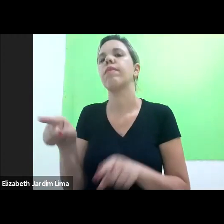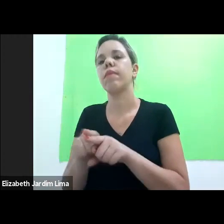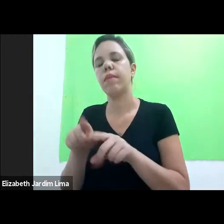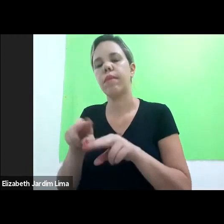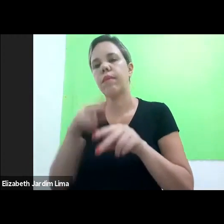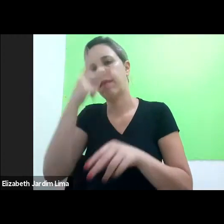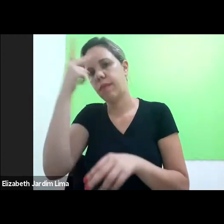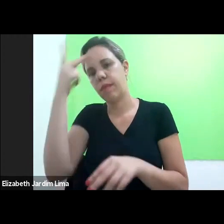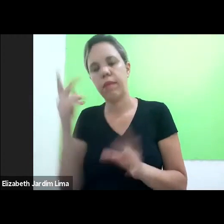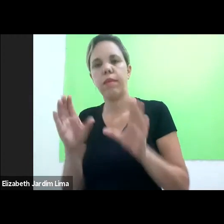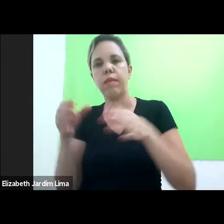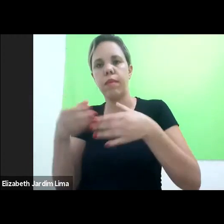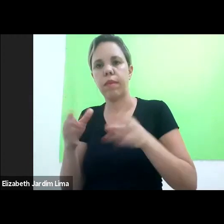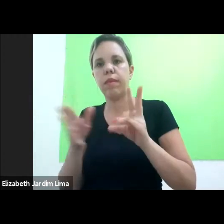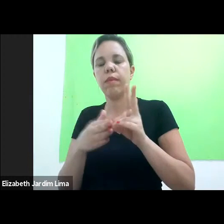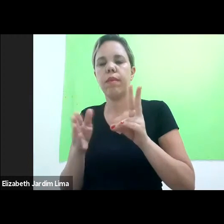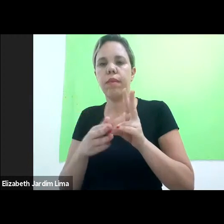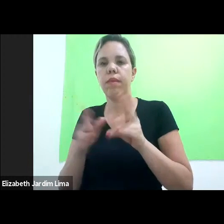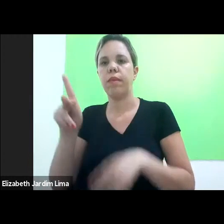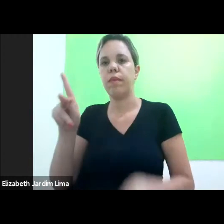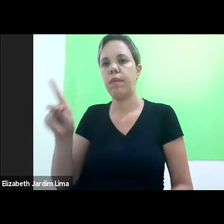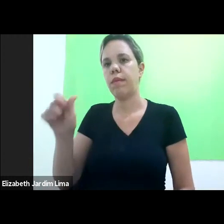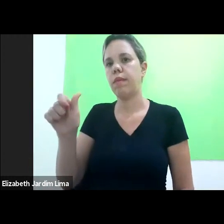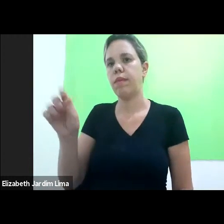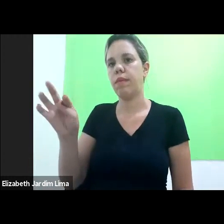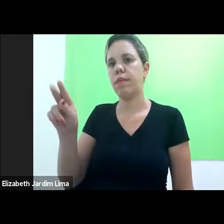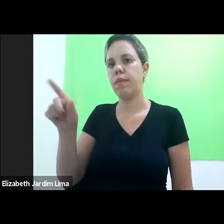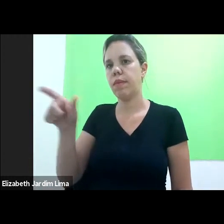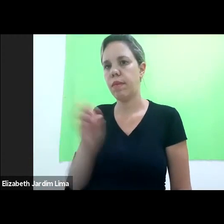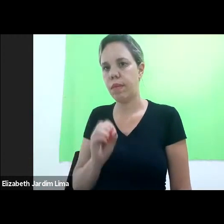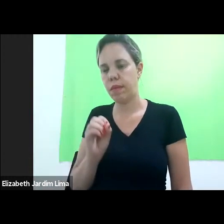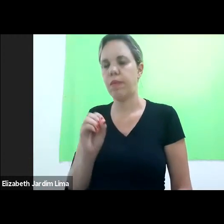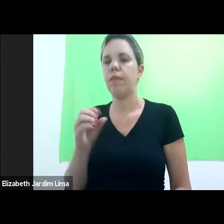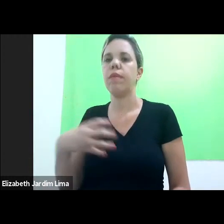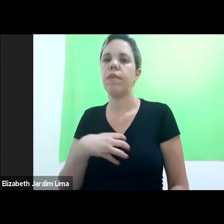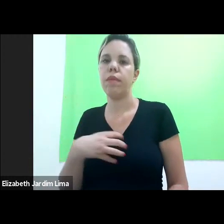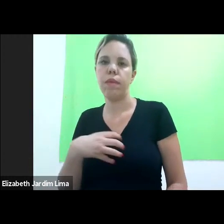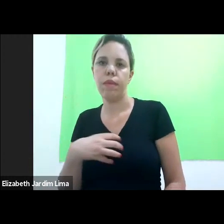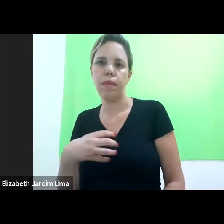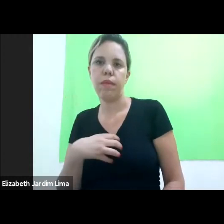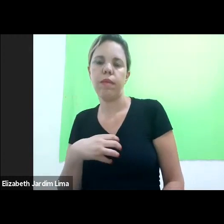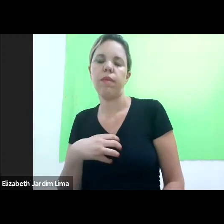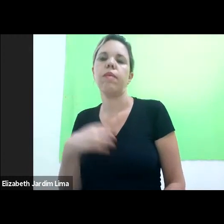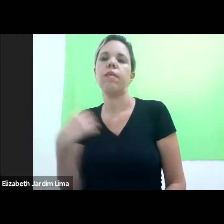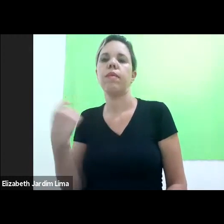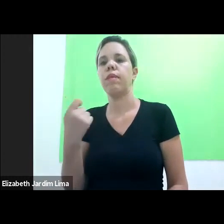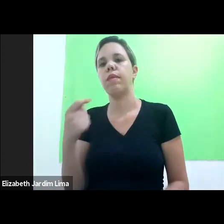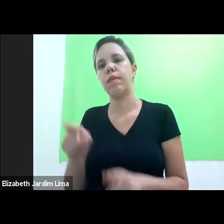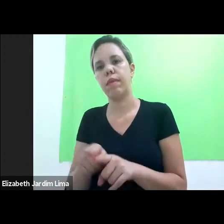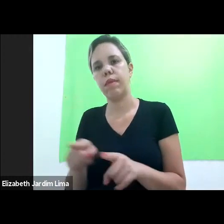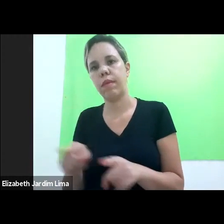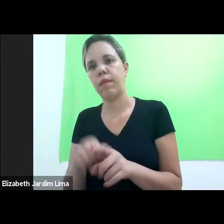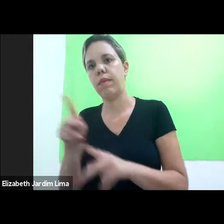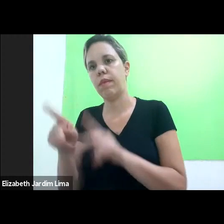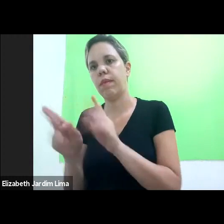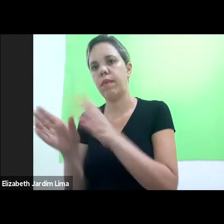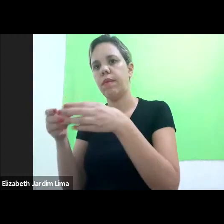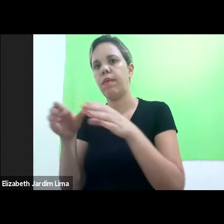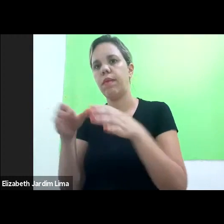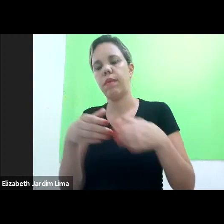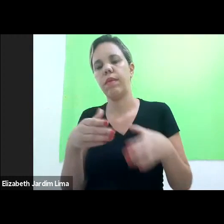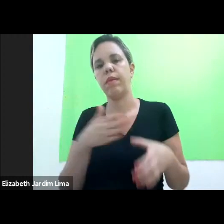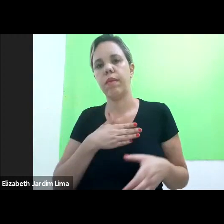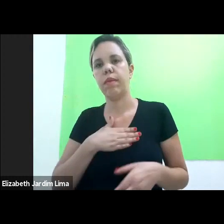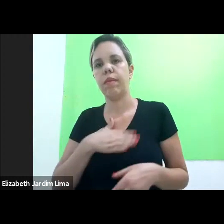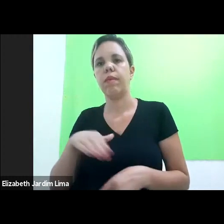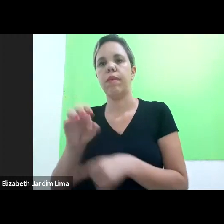Pataxós, né, habitam o litoral do extremo sul da Bahia, dividindo ali o território também com outros povos. Só no meu estado da